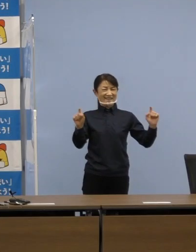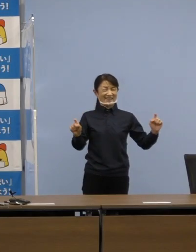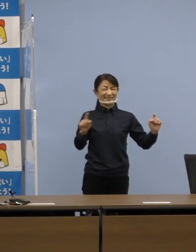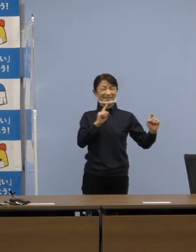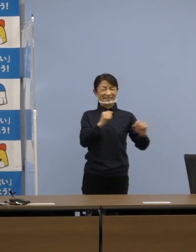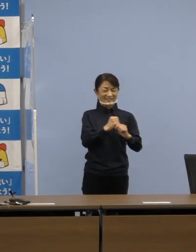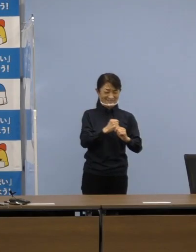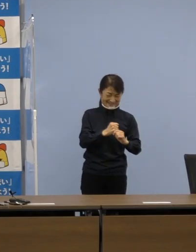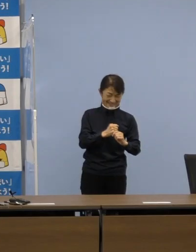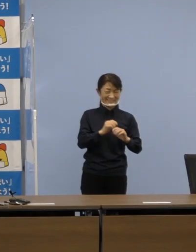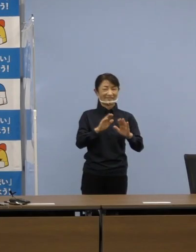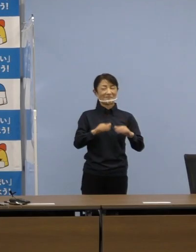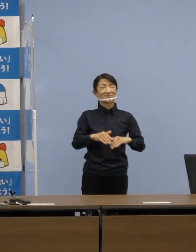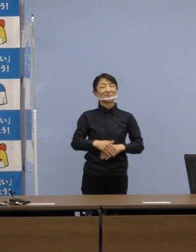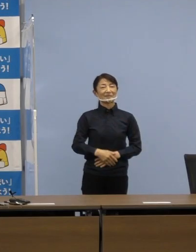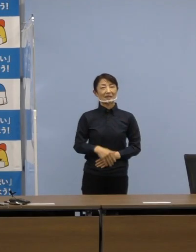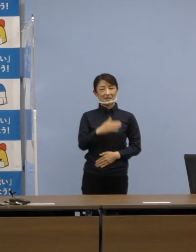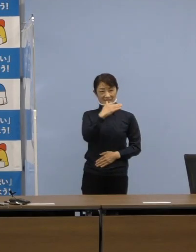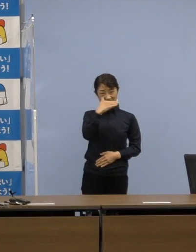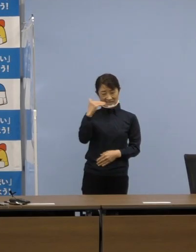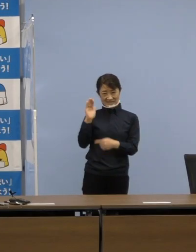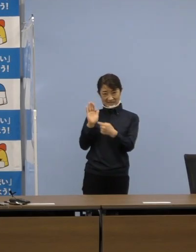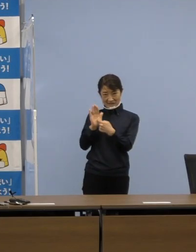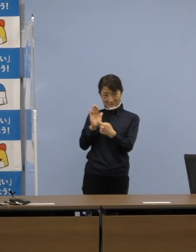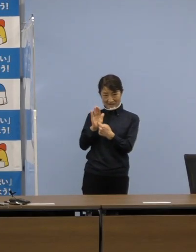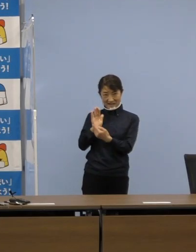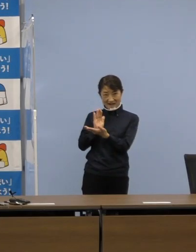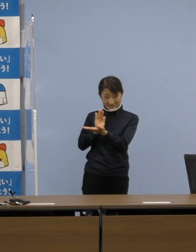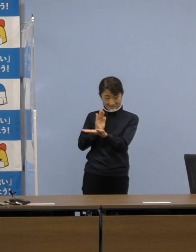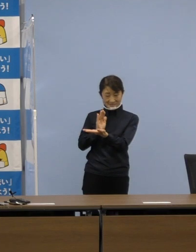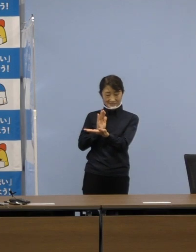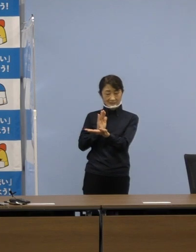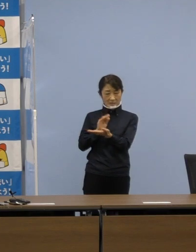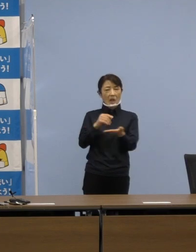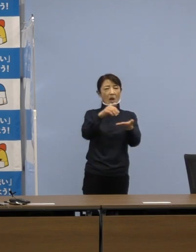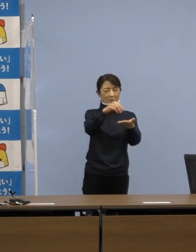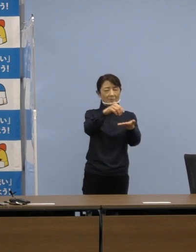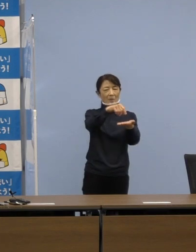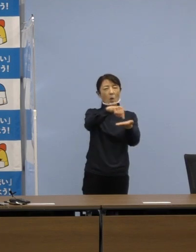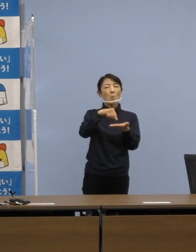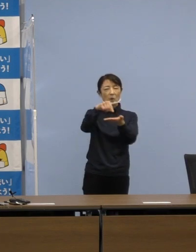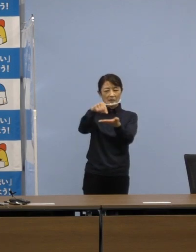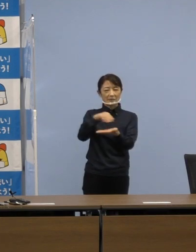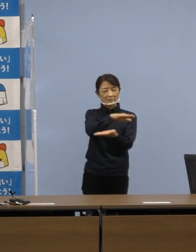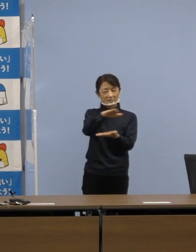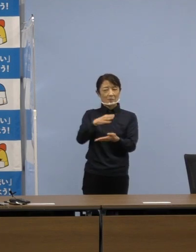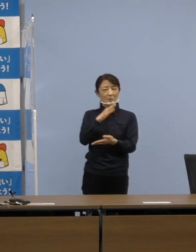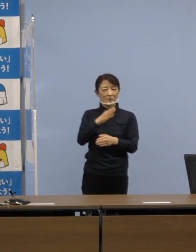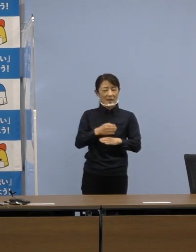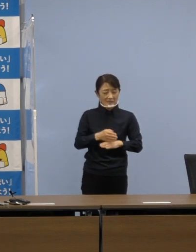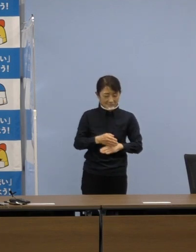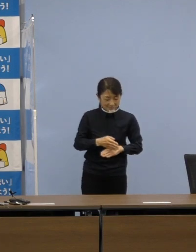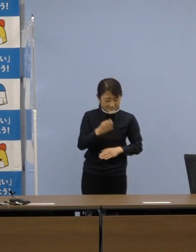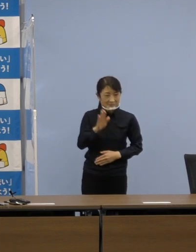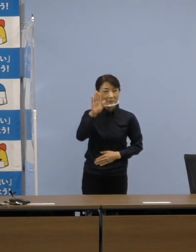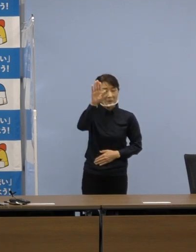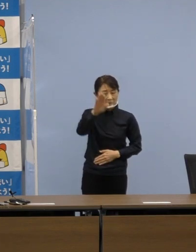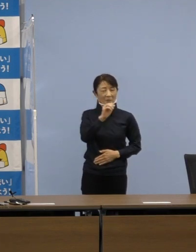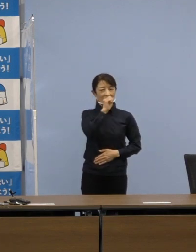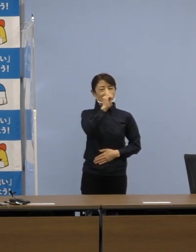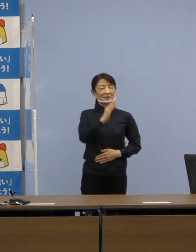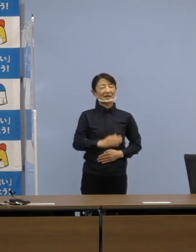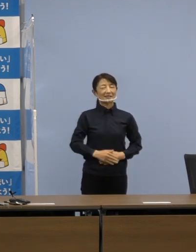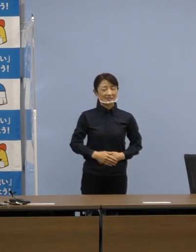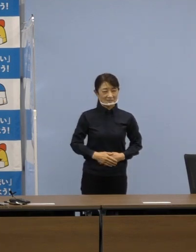ど、という素敵なお名前になります。応募いただきました皆様本当にありがとうございました。本当もよろしくお願いいた